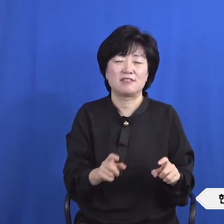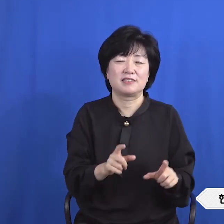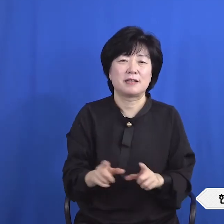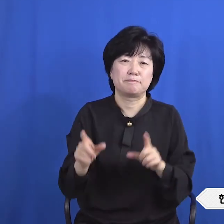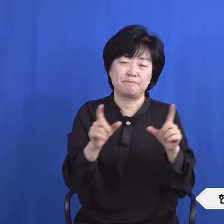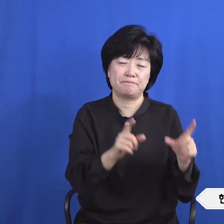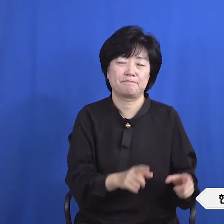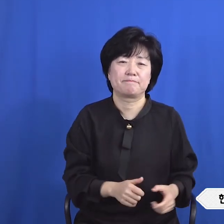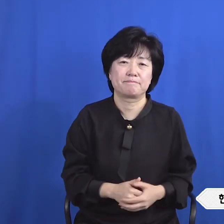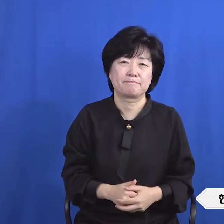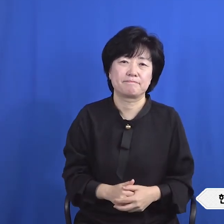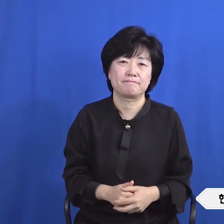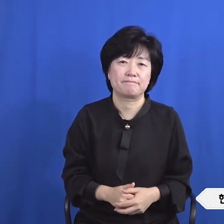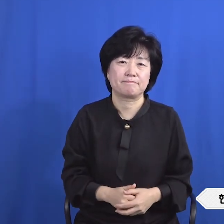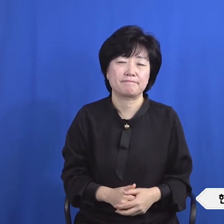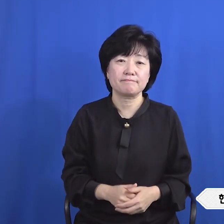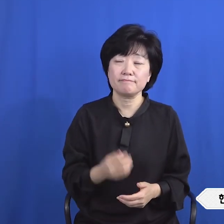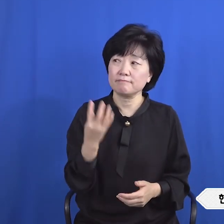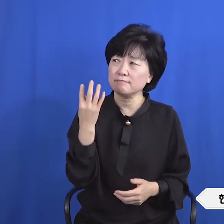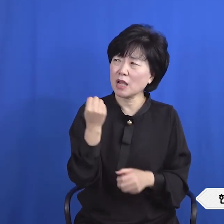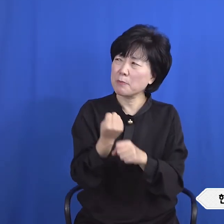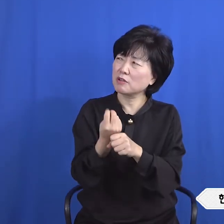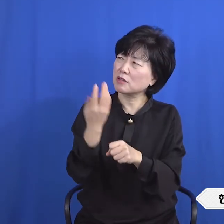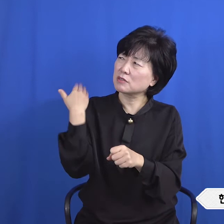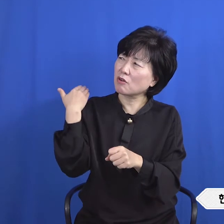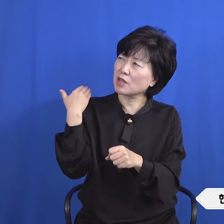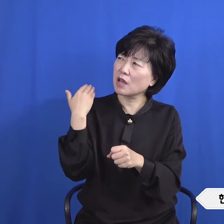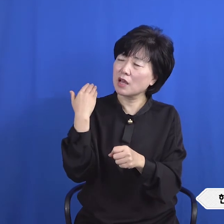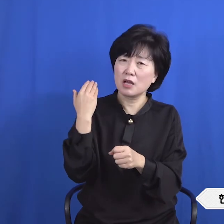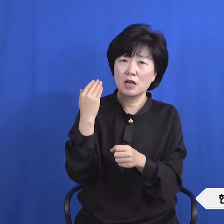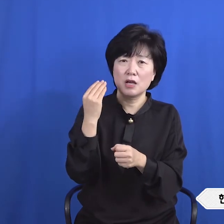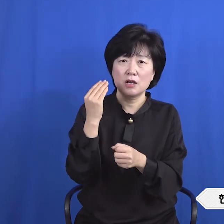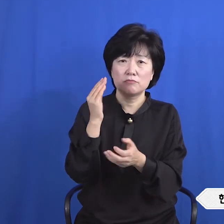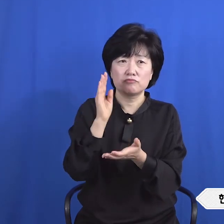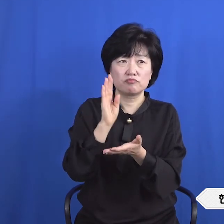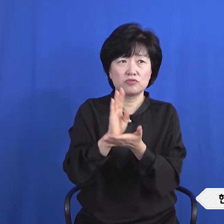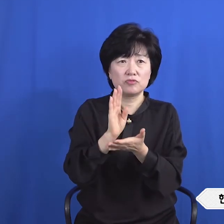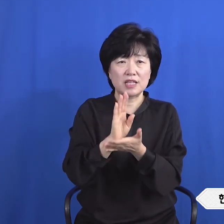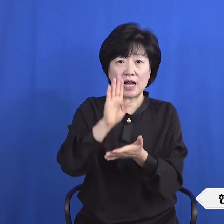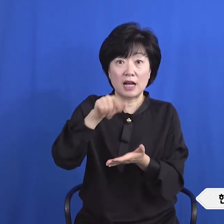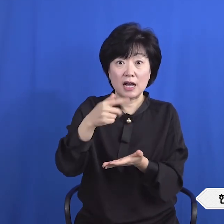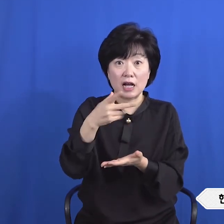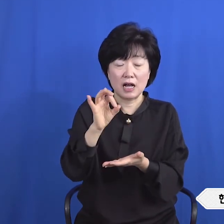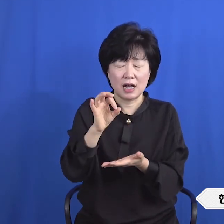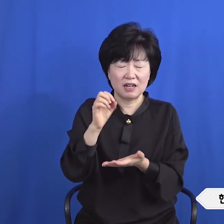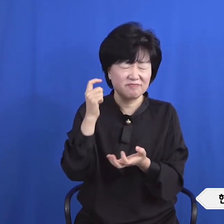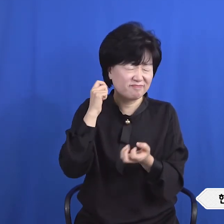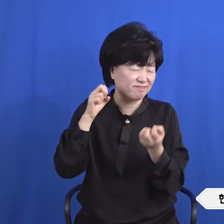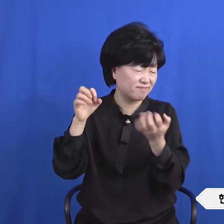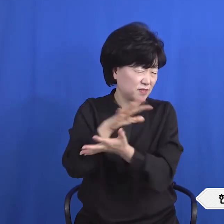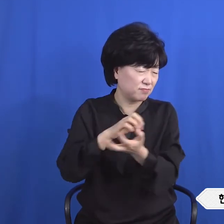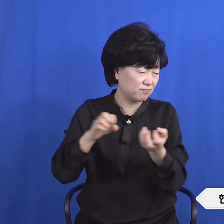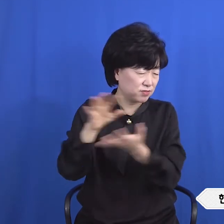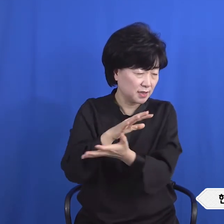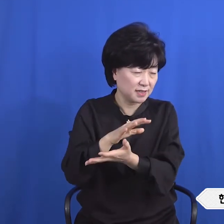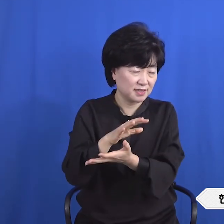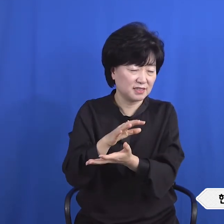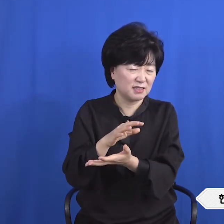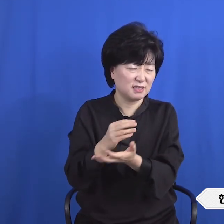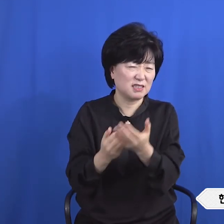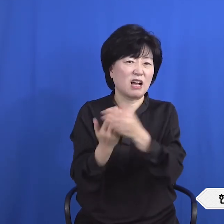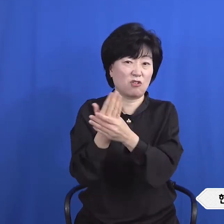사는 거죠. 몇 년 전에 분당을 떠들썩하게 한 사건이 하나 있었는데 어떤